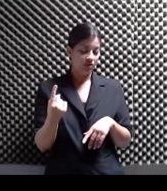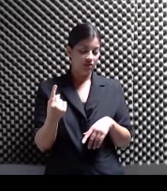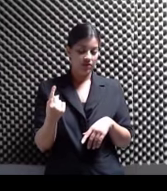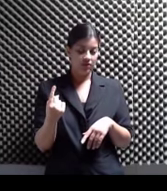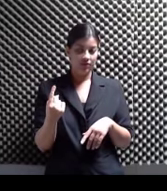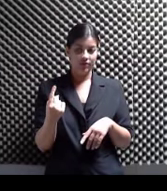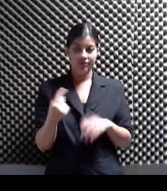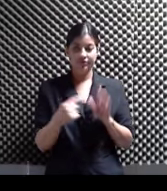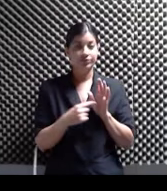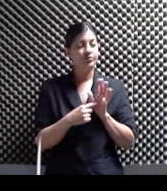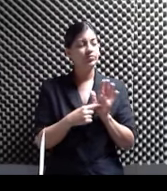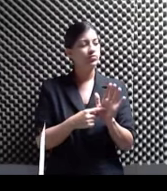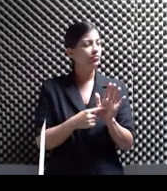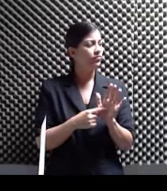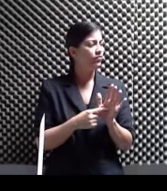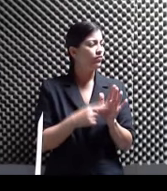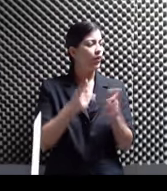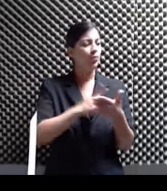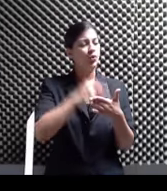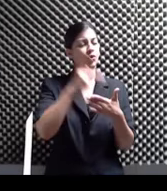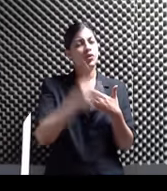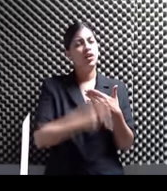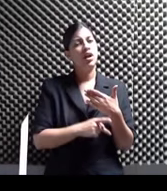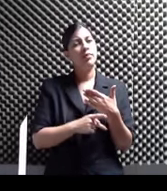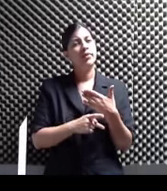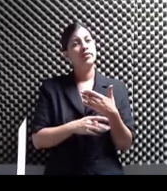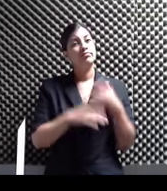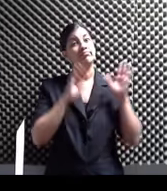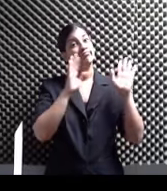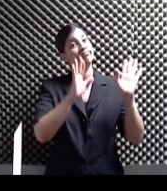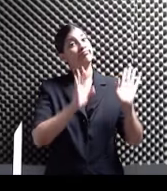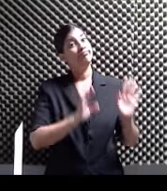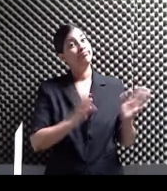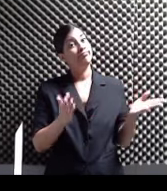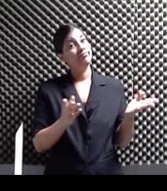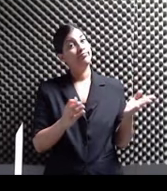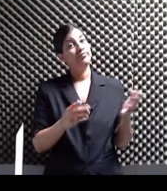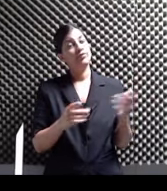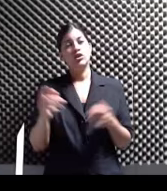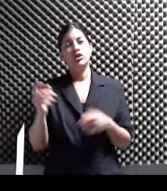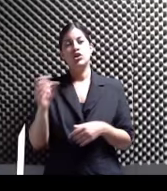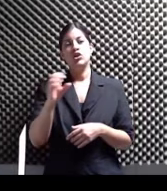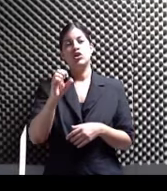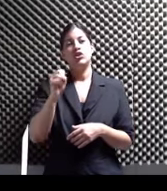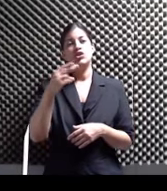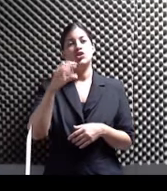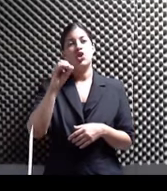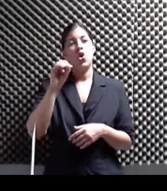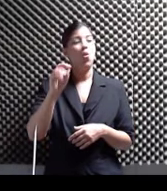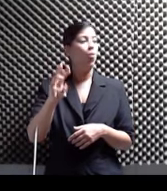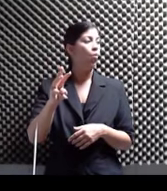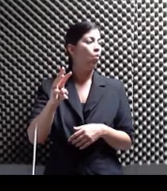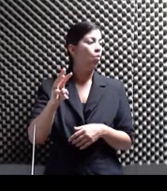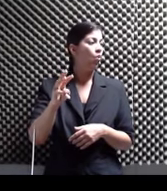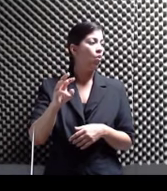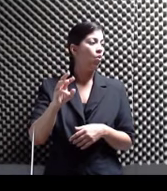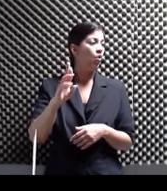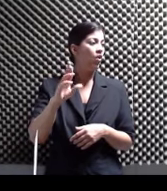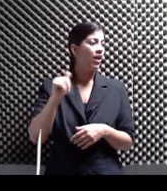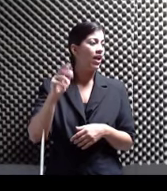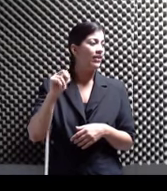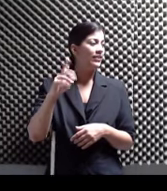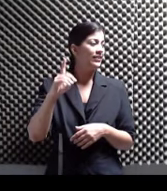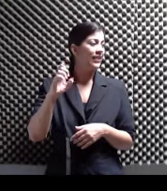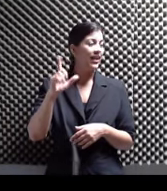en lo que fue el programa de variedades por excelencia, el show Rambler Rendezvous, que producía Tony